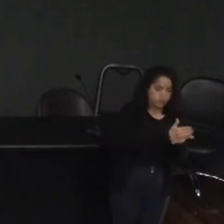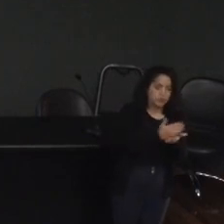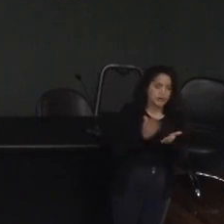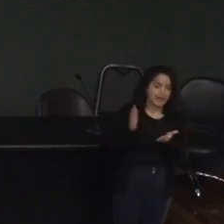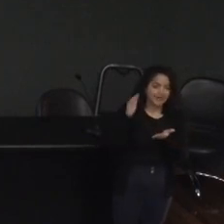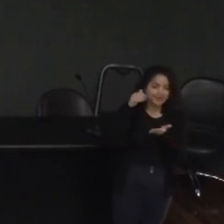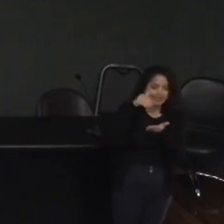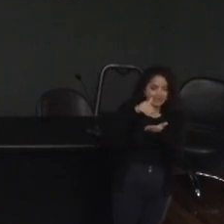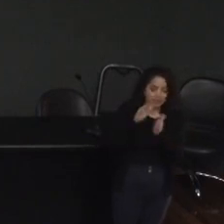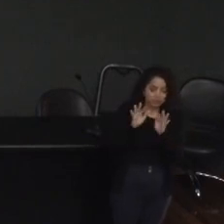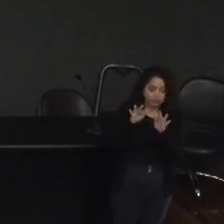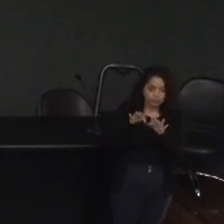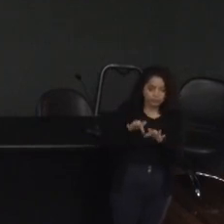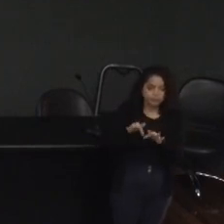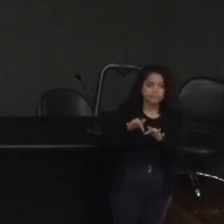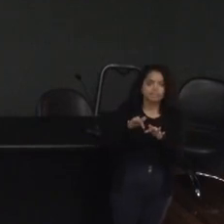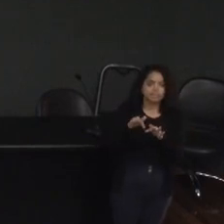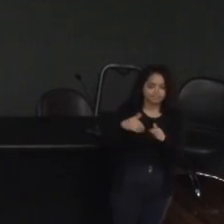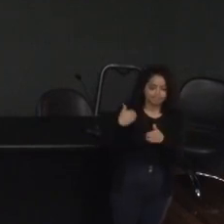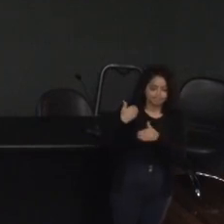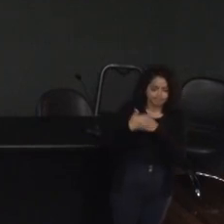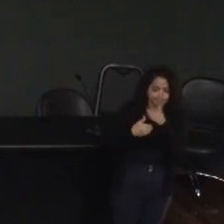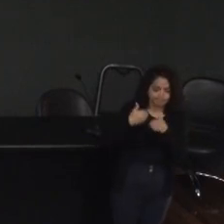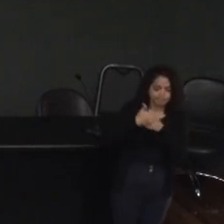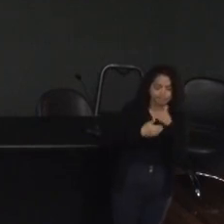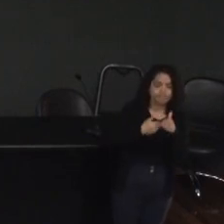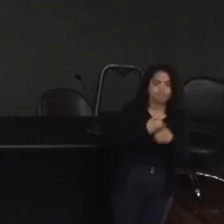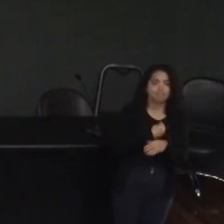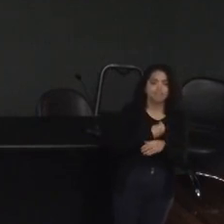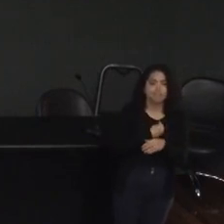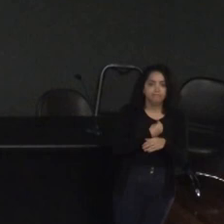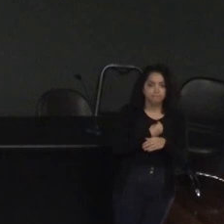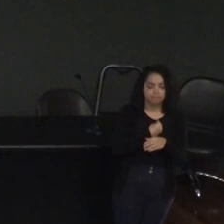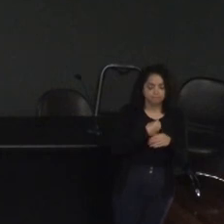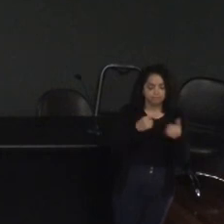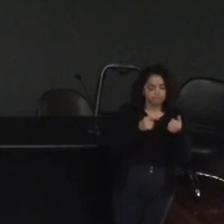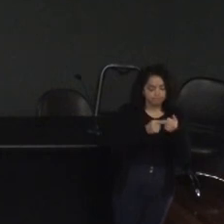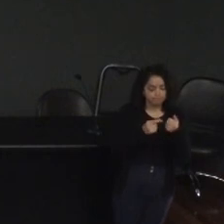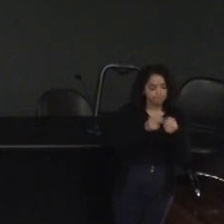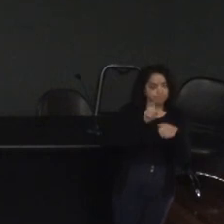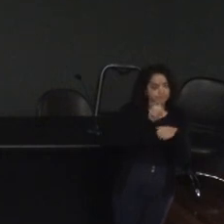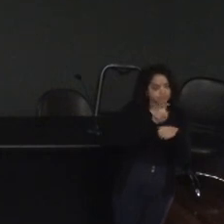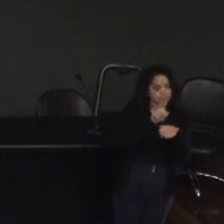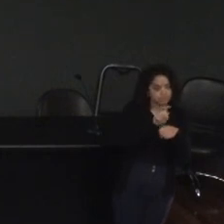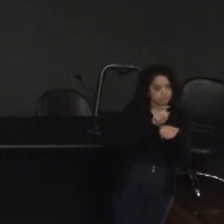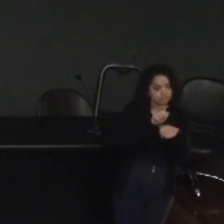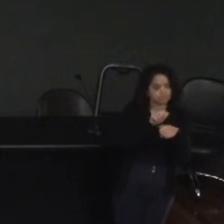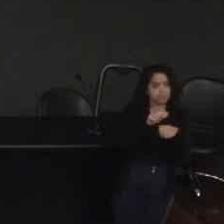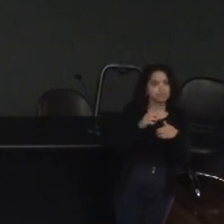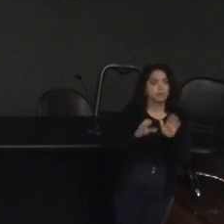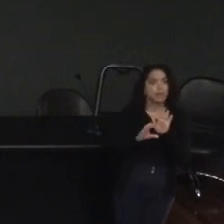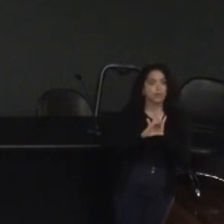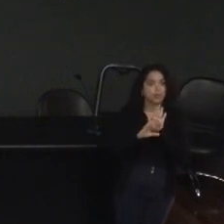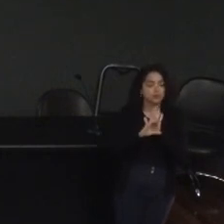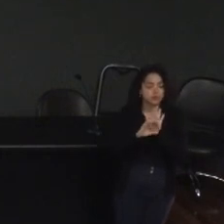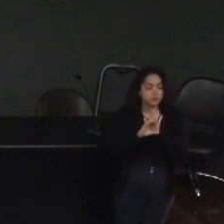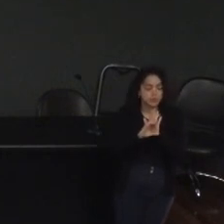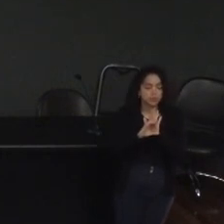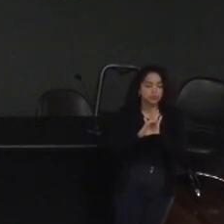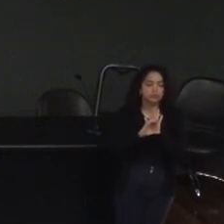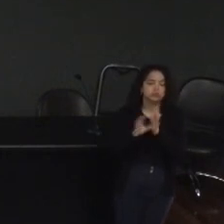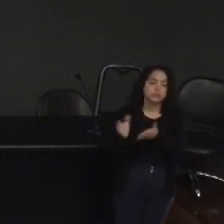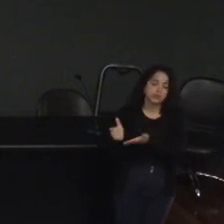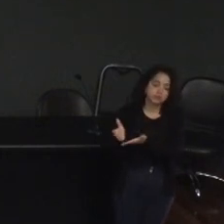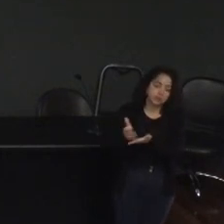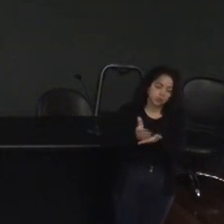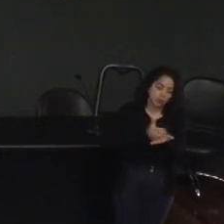final com toda essa análise de ciclo de vida né e o próprio Artigo 5º vai trazer o conceito de ciclo de vida desde a